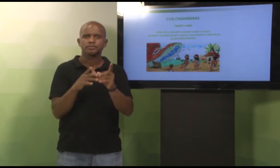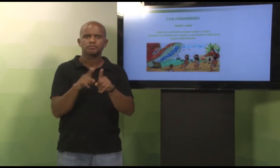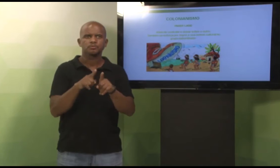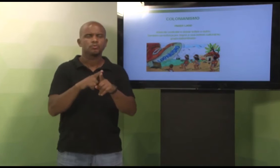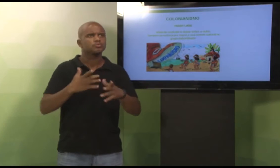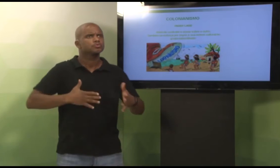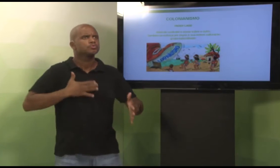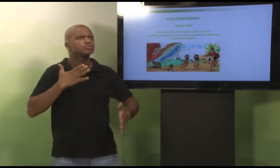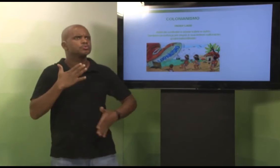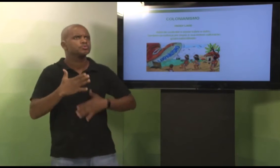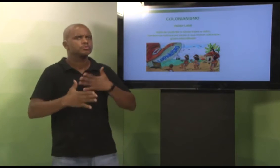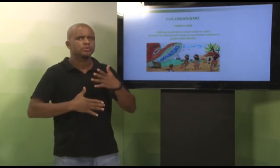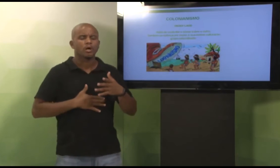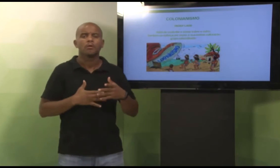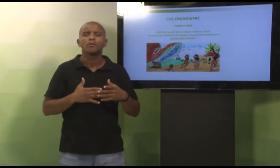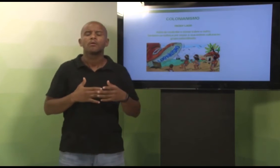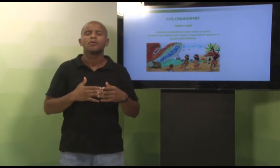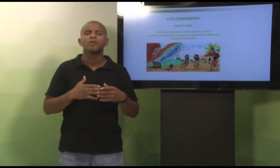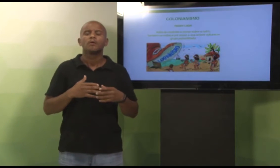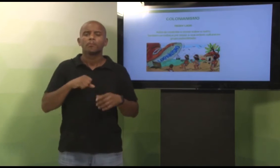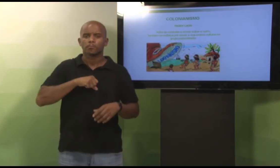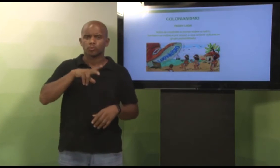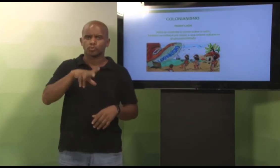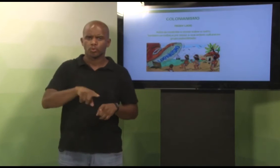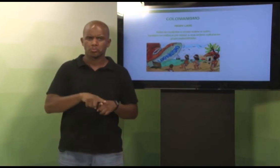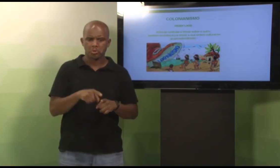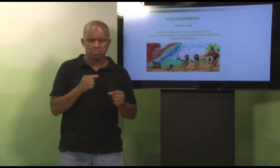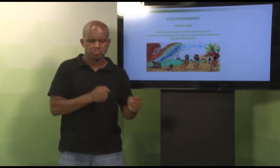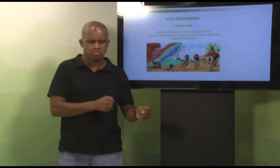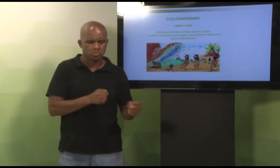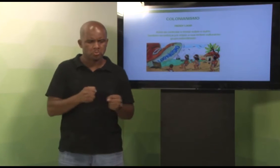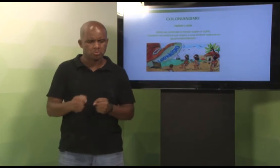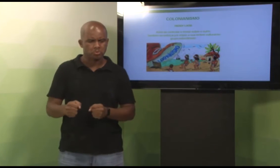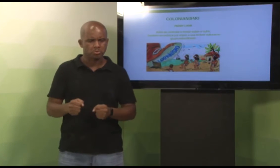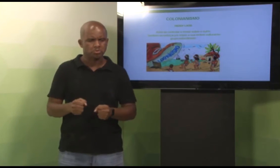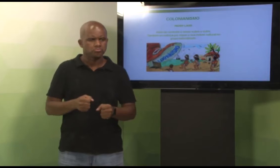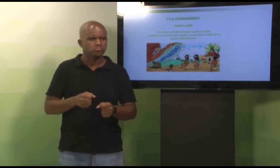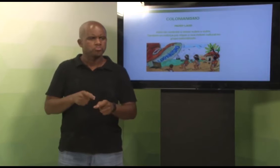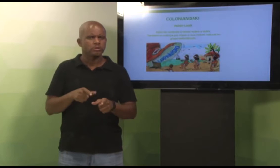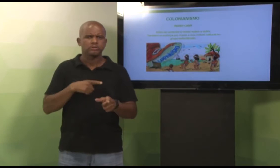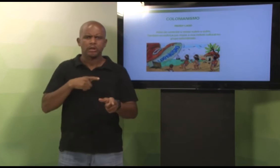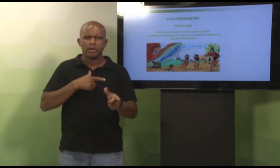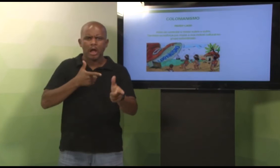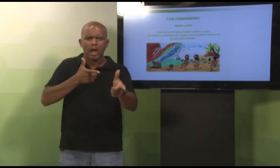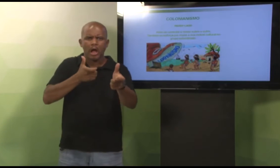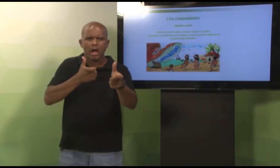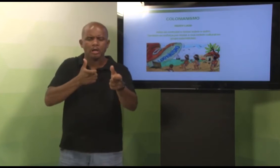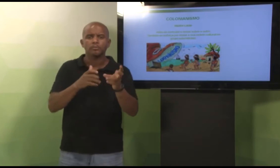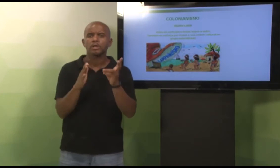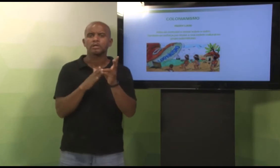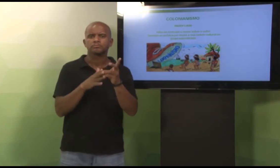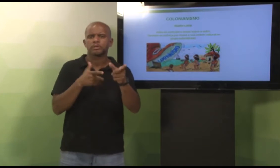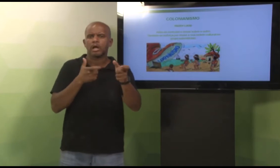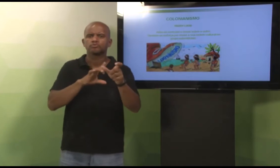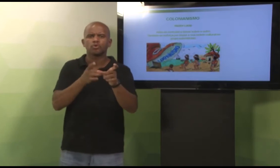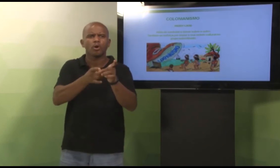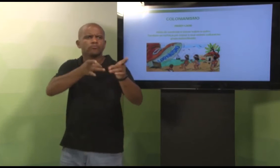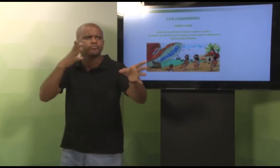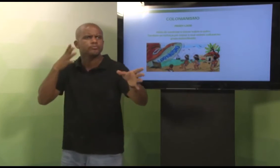na colonização do Brasil por Portugal, sabemos que ali existiam índios e